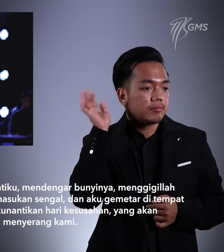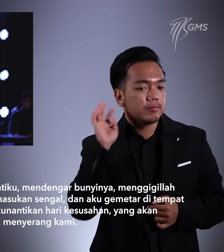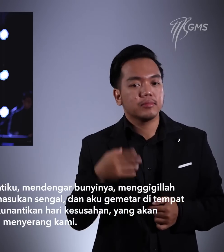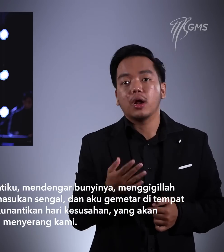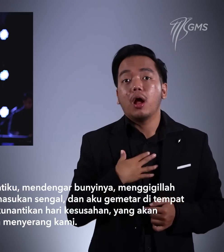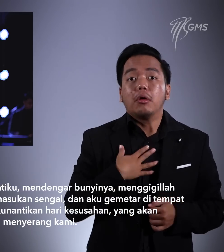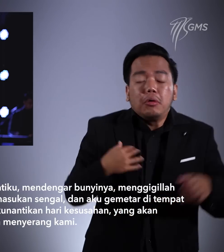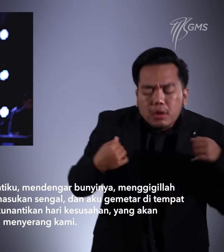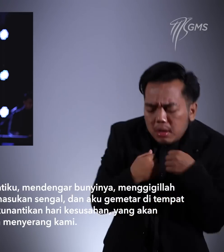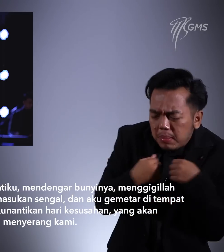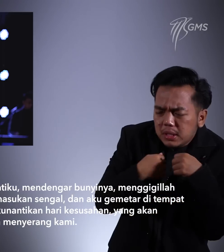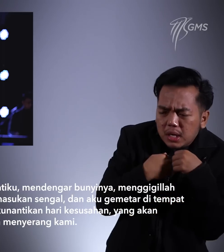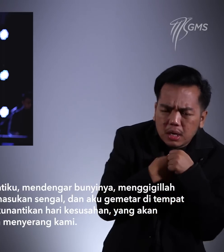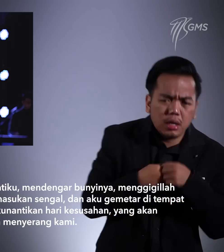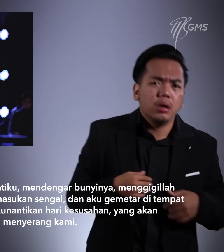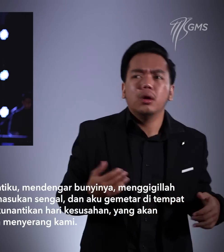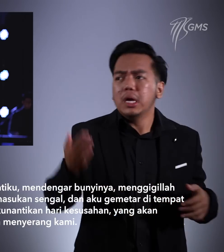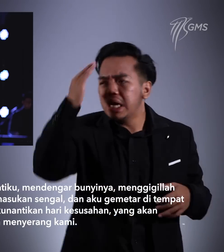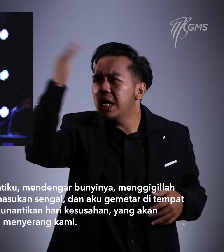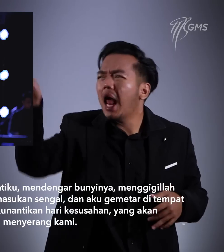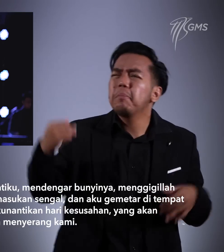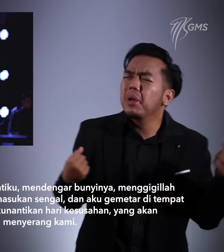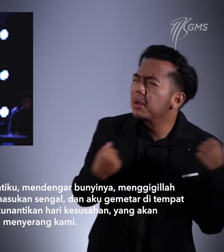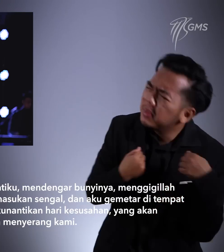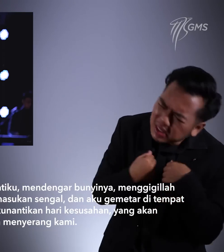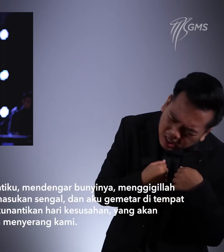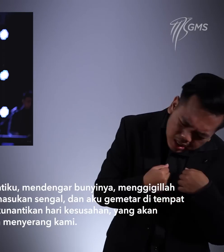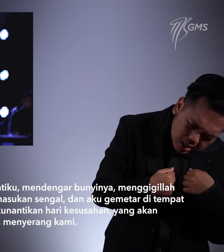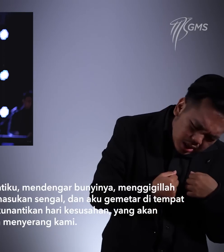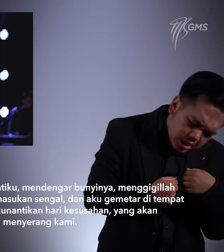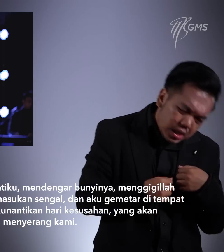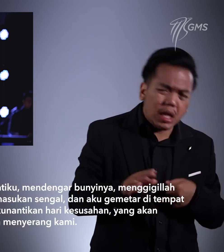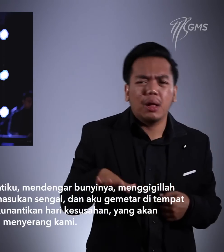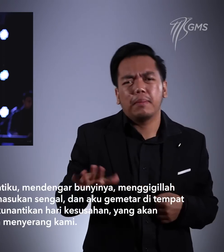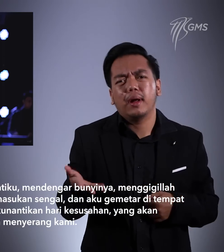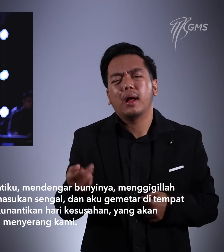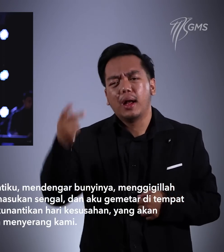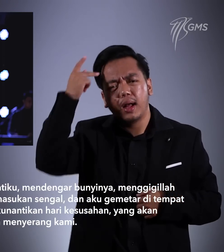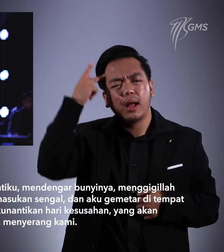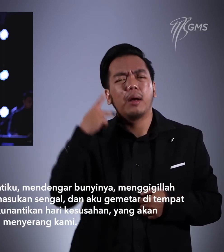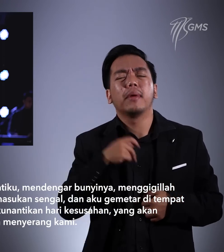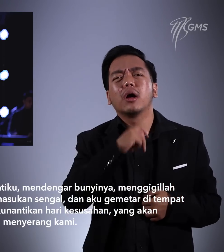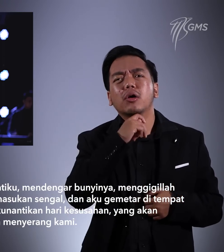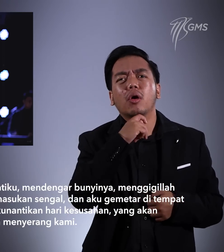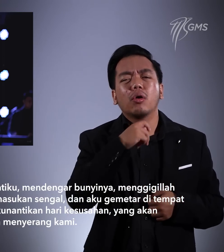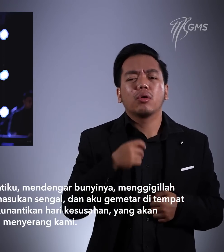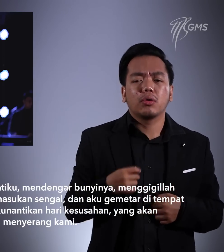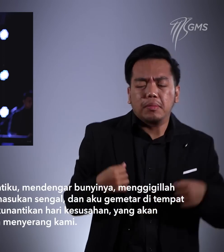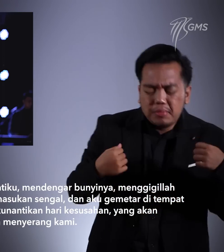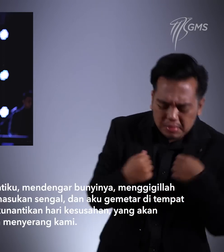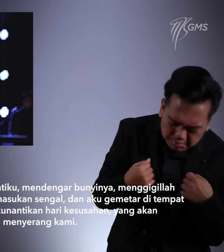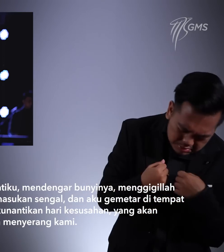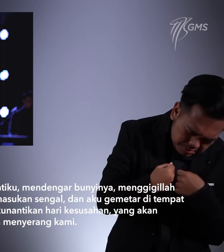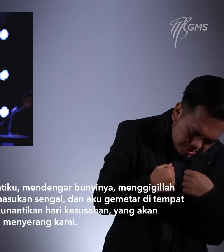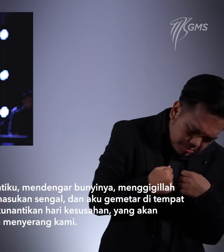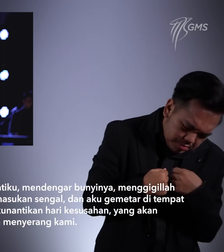bibirku. Kenapa ya? Apakah Habakuk kena demam? Kenapa dia gemetar hati, menggigil